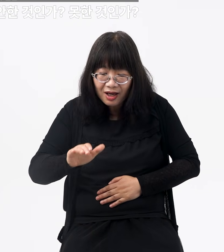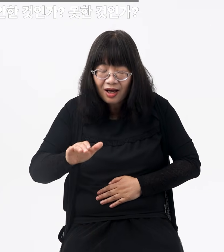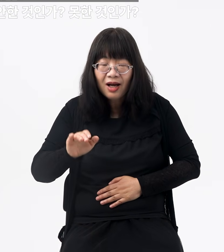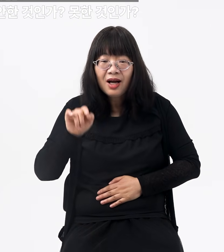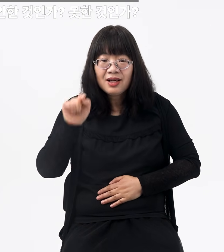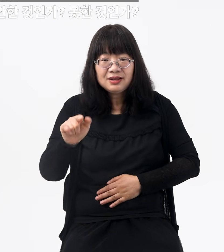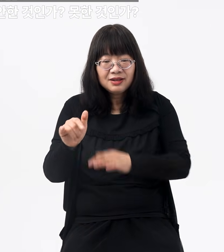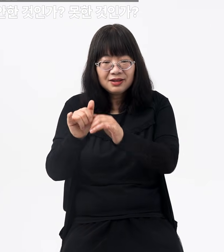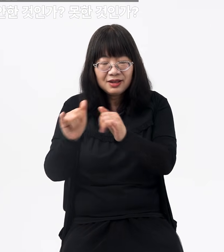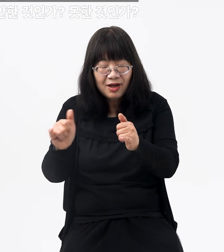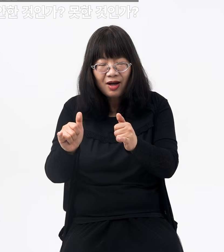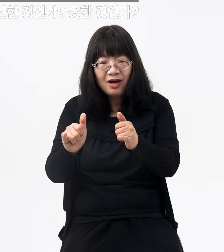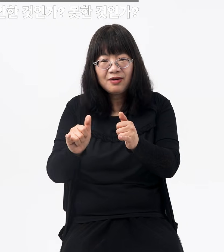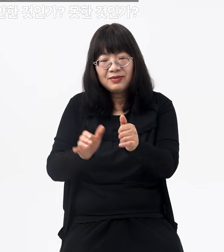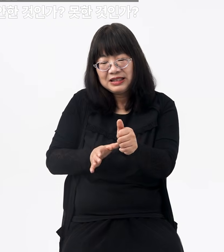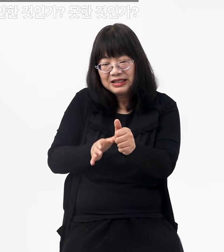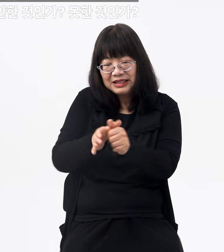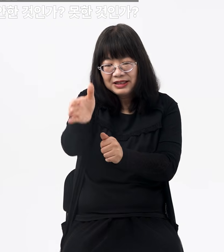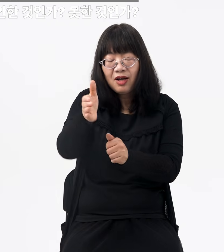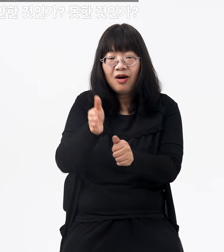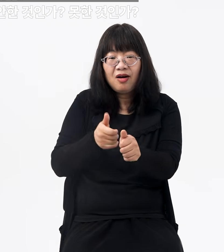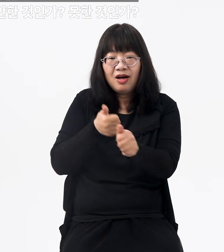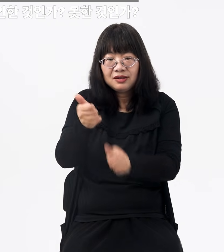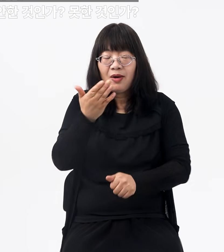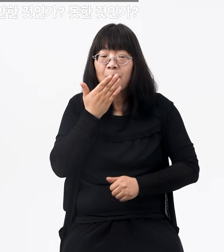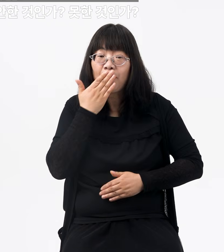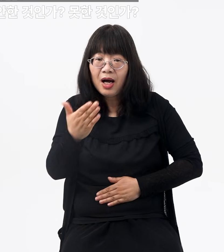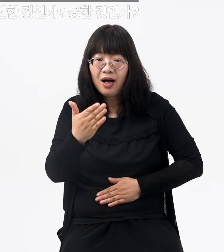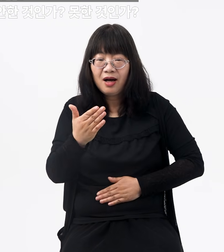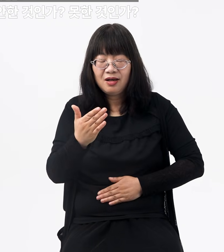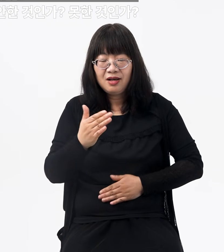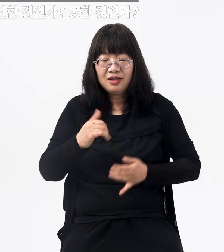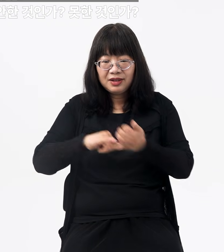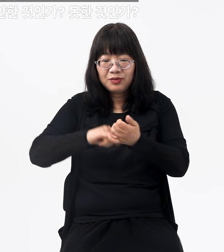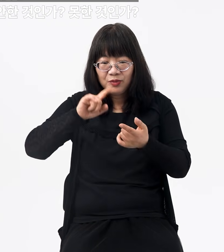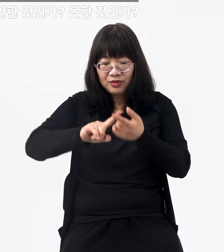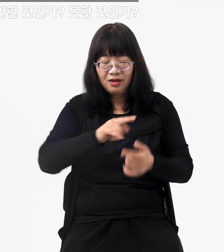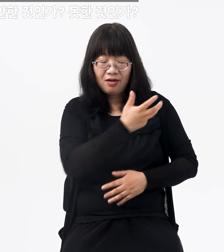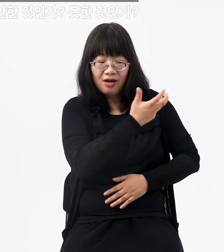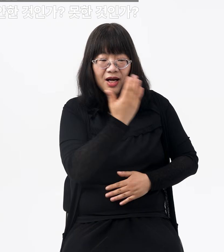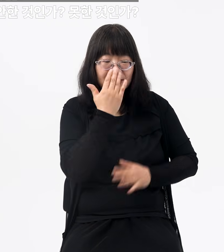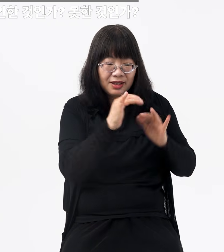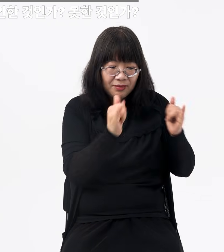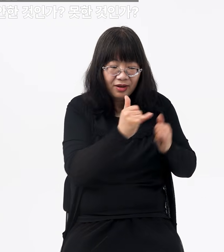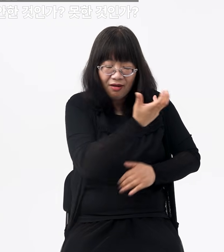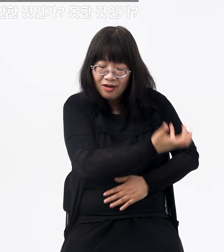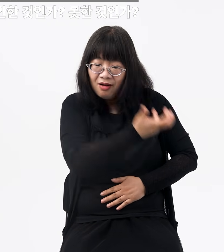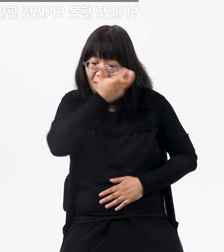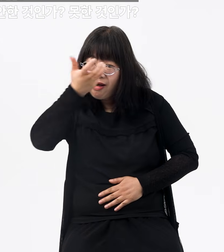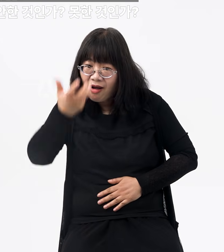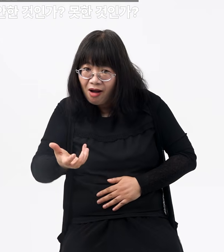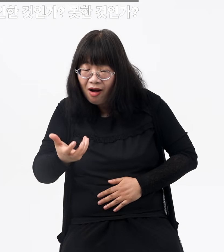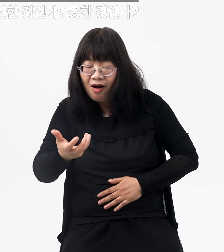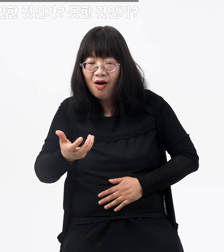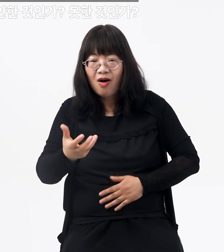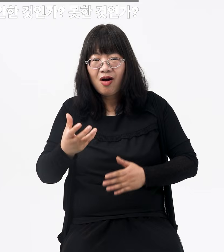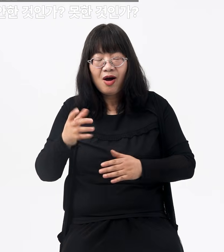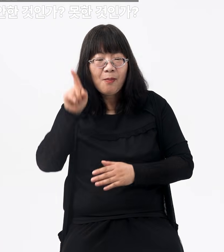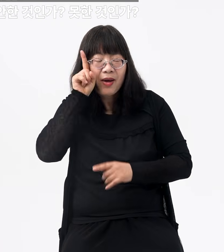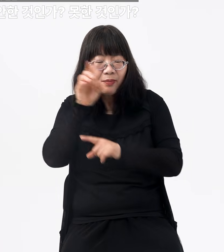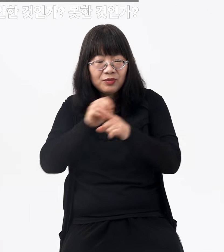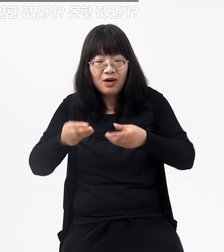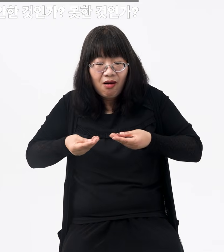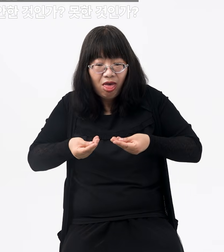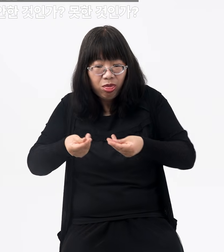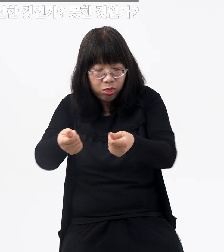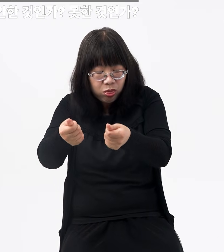그들을 물리치게 할 것이고 약속대로 들이실 것을, 전명케 하실 것을 하나님께서 언약